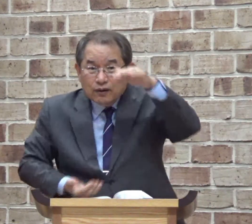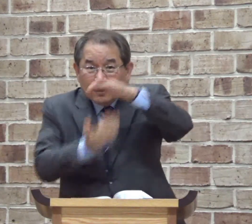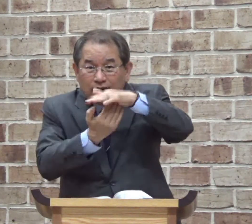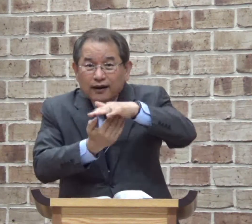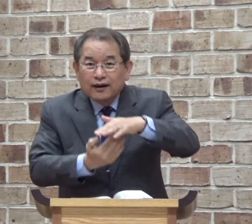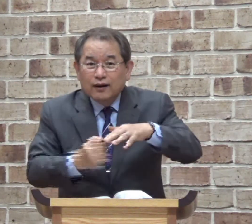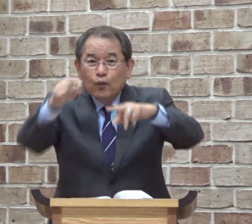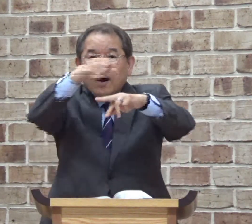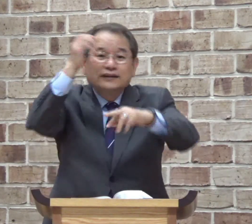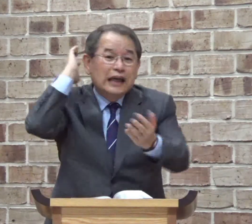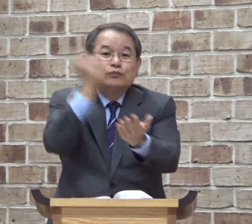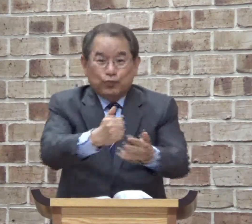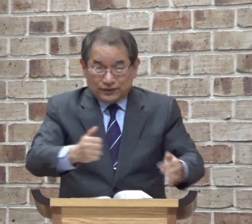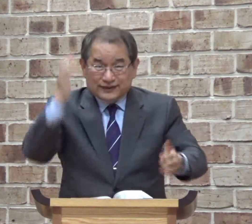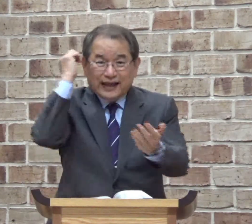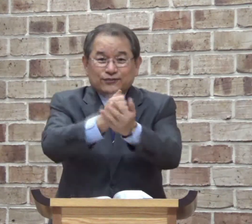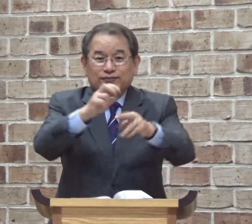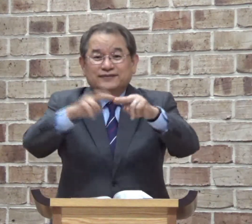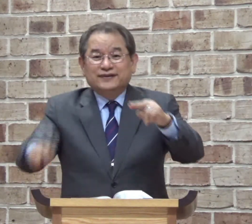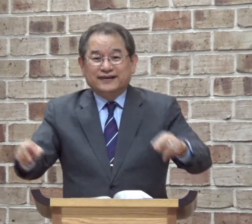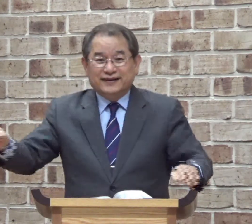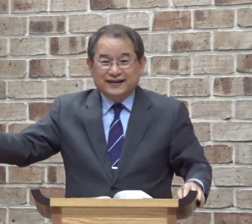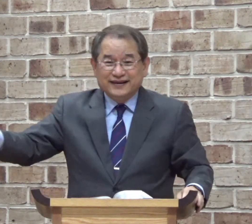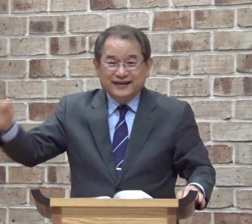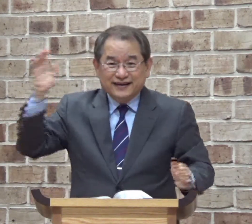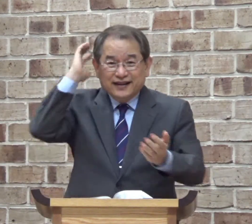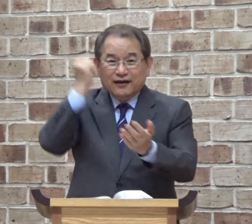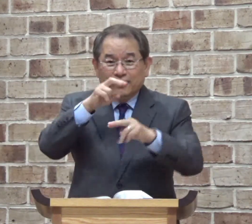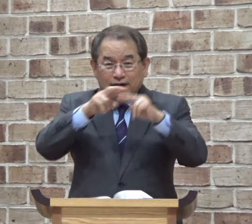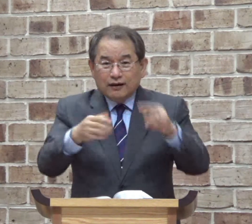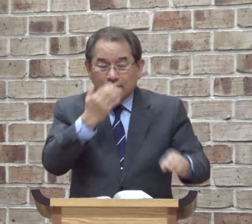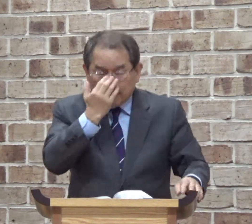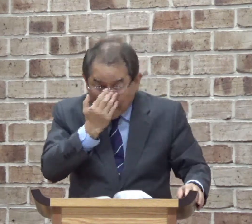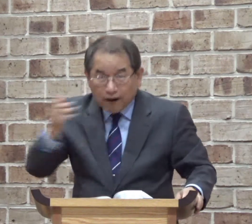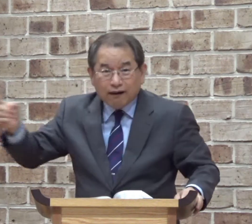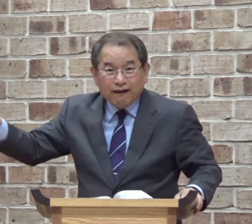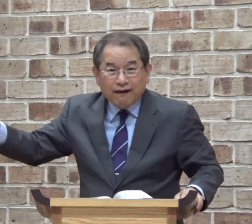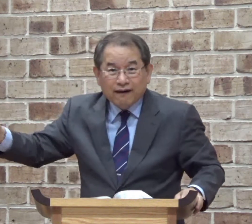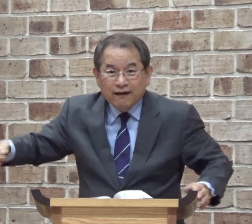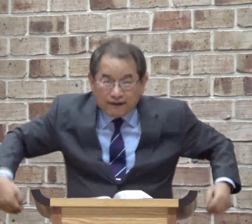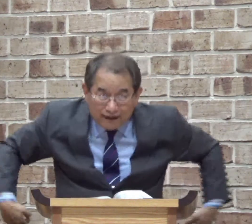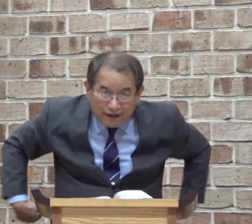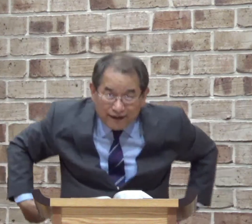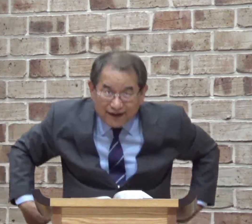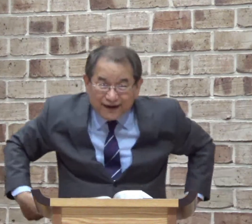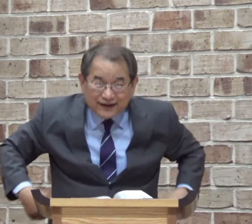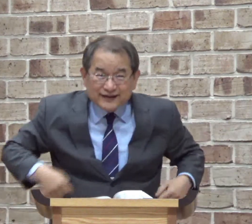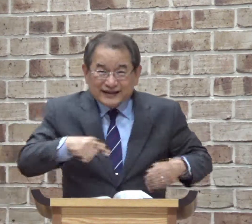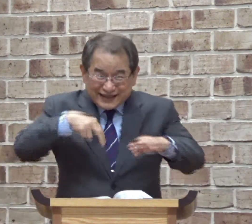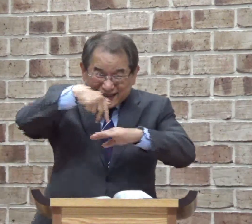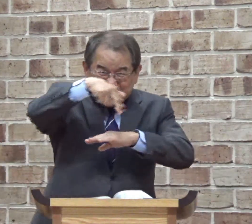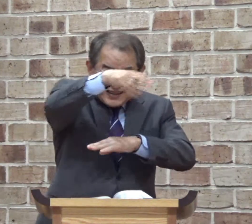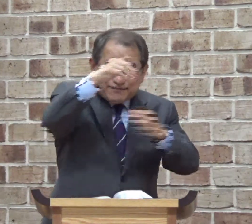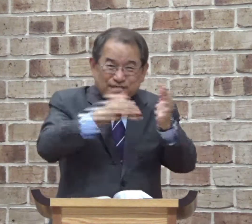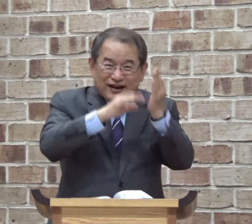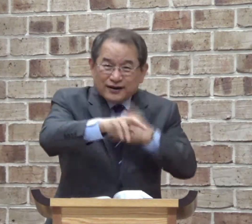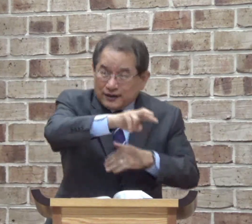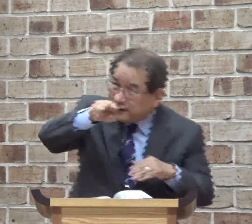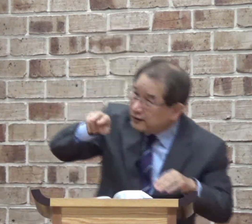나중에 알고 보니 그는 대통령을 그만둔 사람이었습니다. 그래서 그 얼굴을 보면서 얼굴을 보니 과거의 대통령이었습니다.